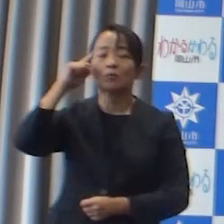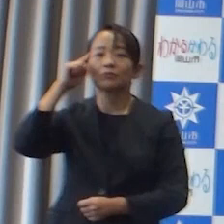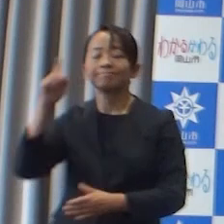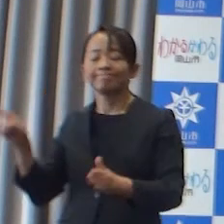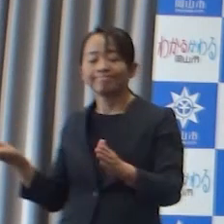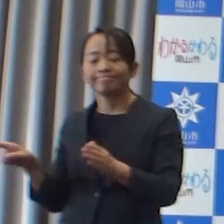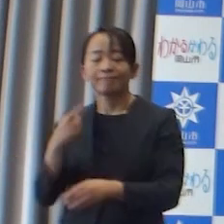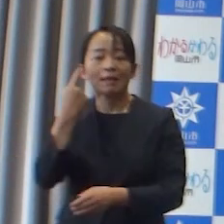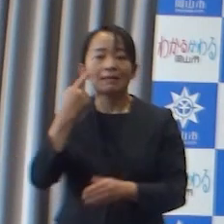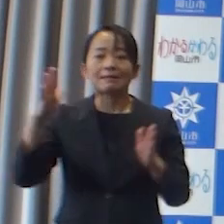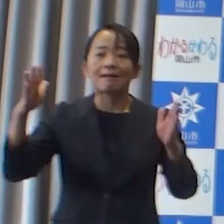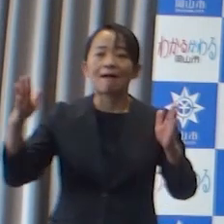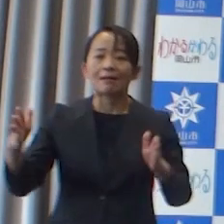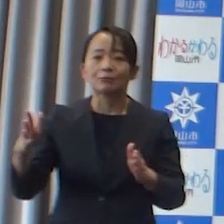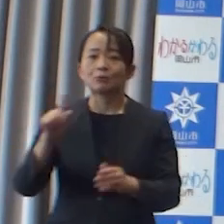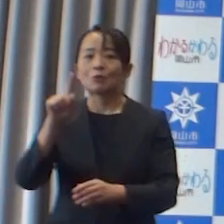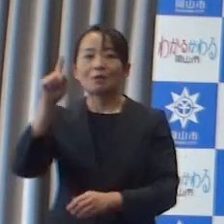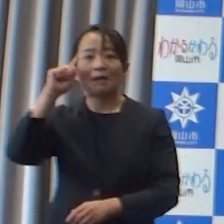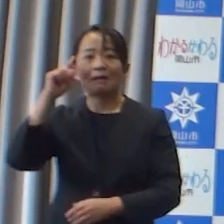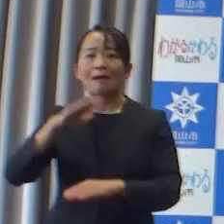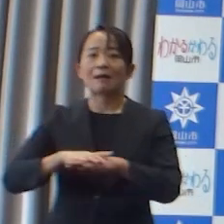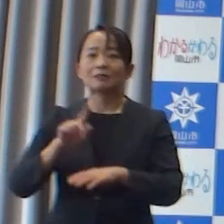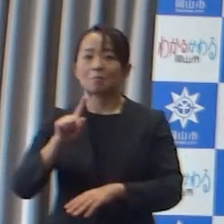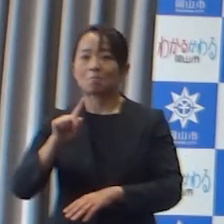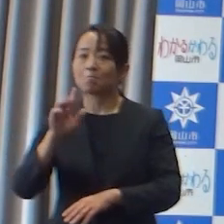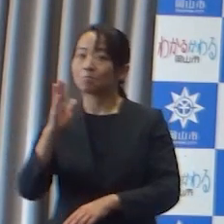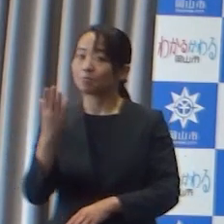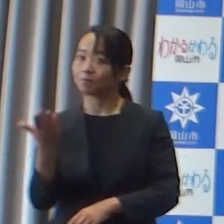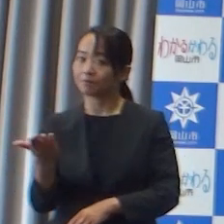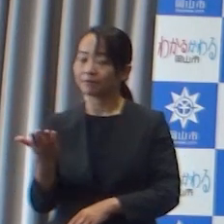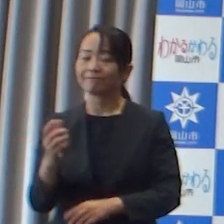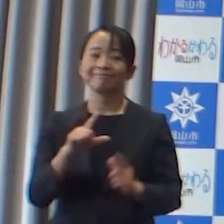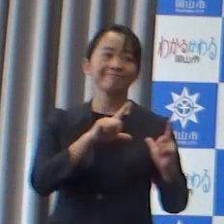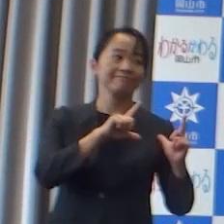のようにお感じになっていらっしゃいますか。 ですね、